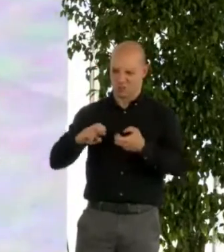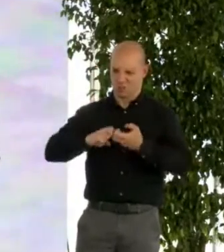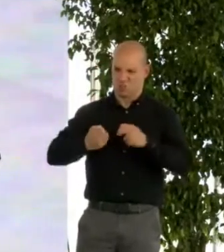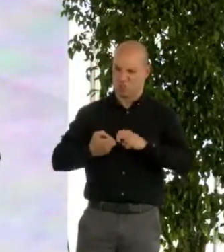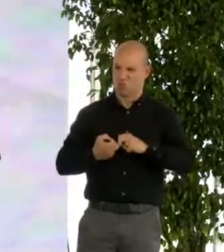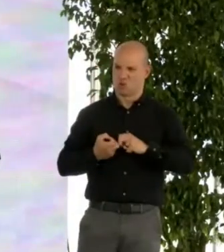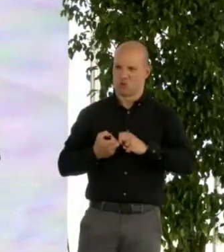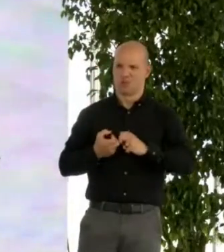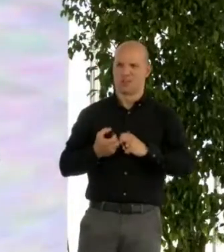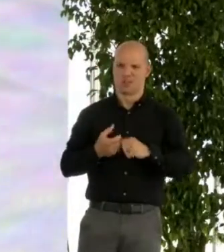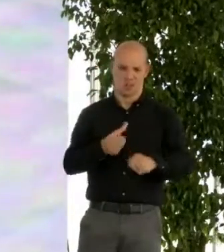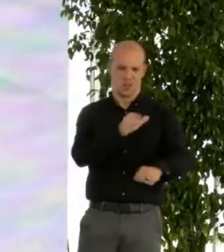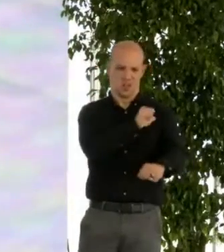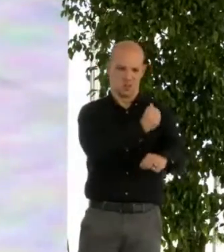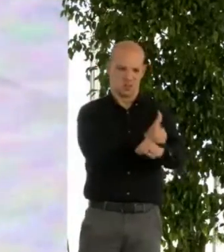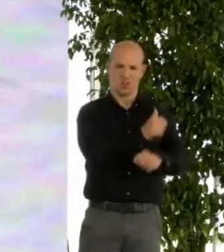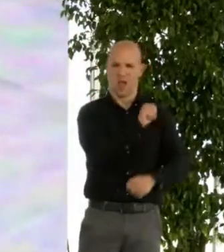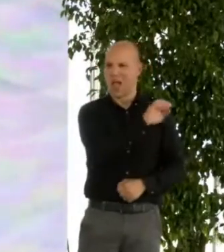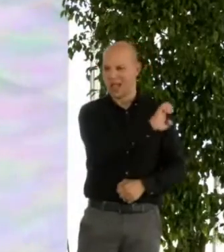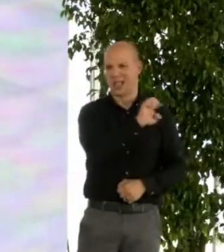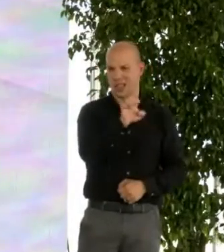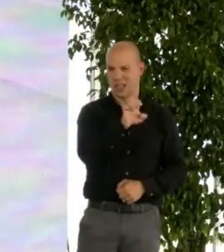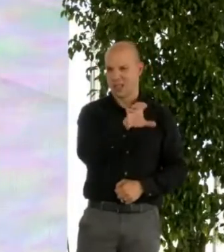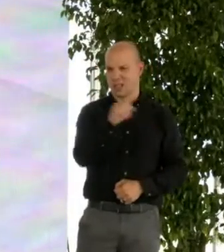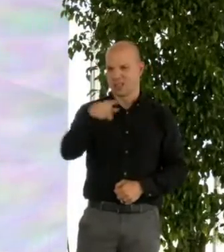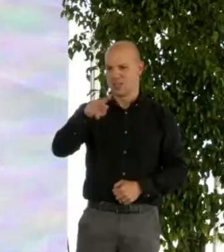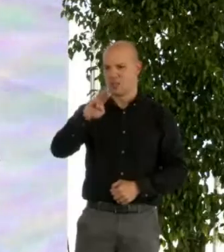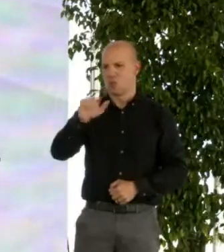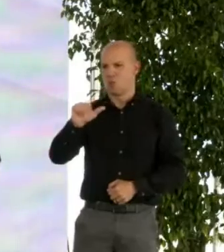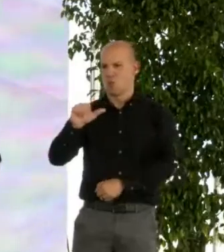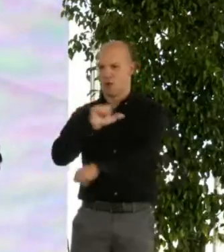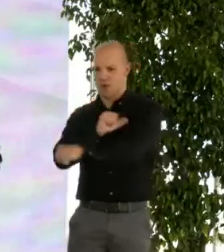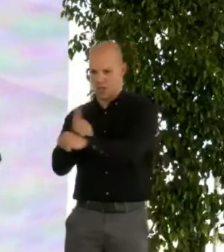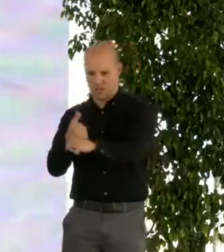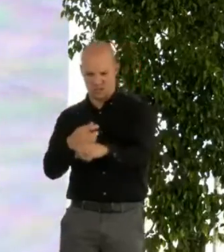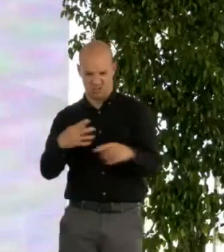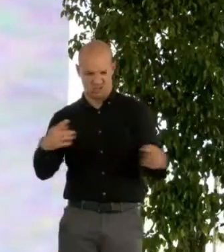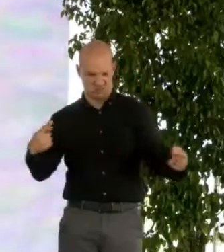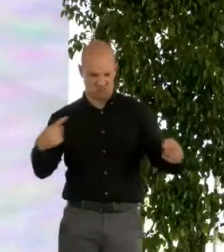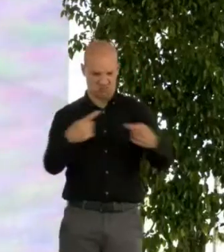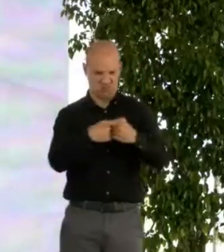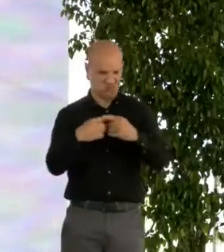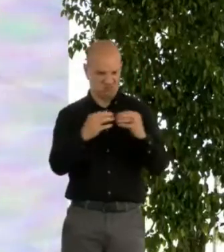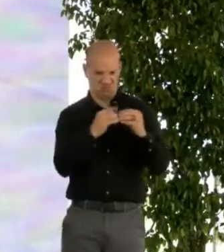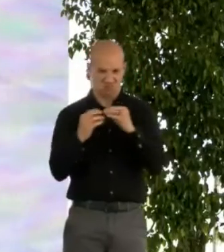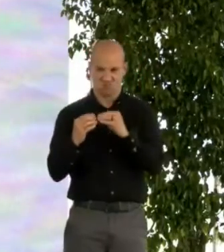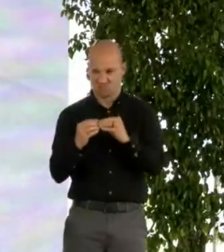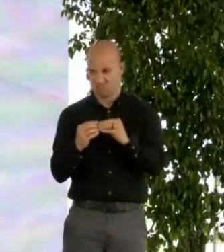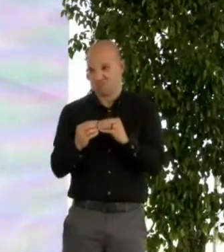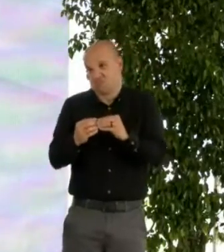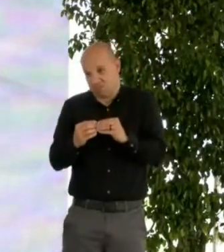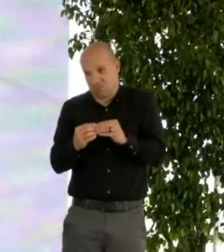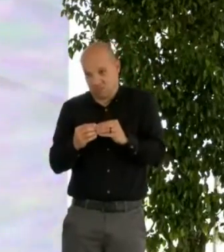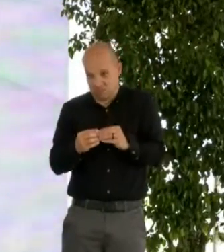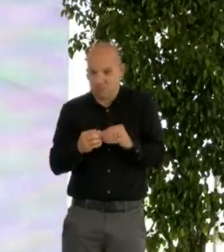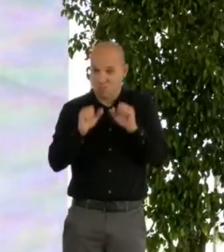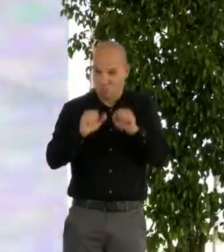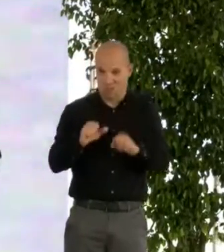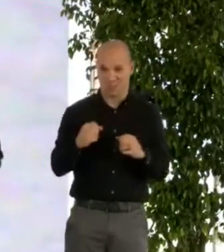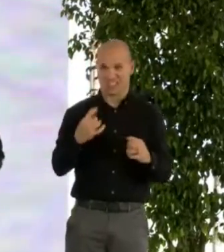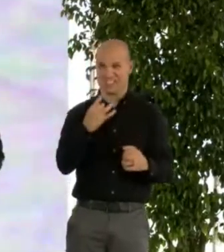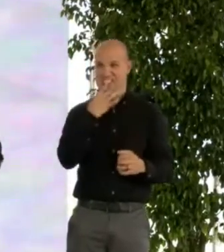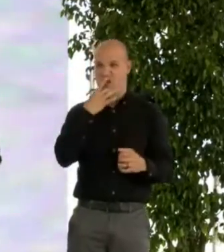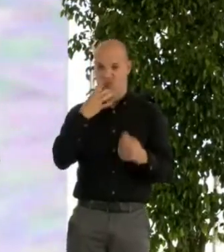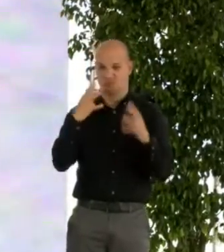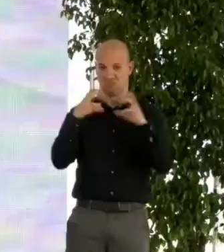entre la Autoridad de Energía Eléctrica y Puma Energy, que amenaza con tener relevos de carga, porque aunque se llegó a un